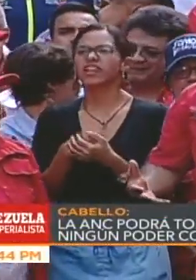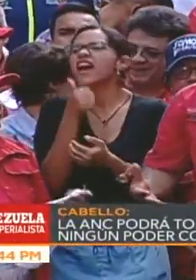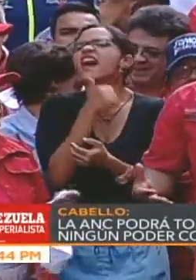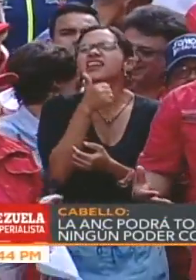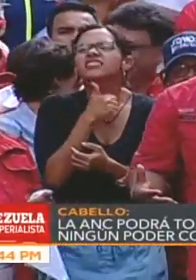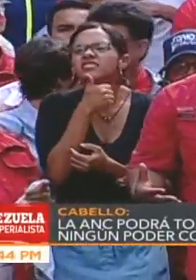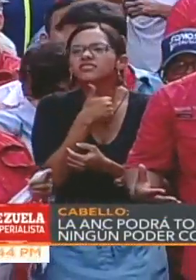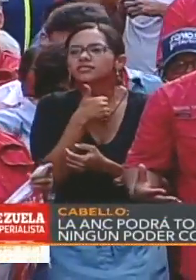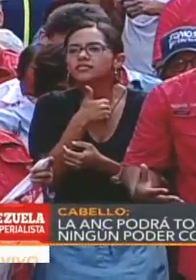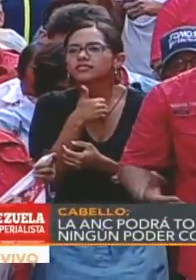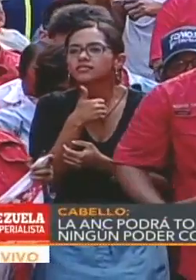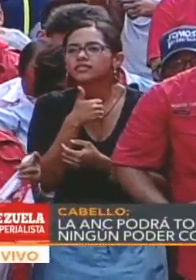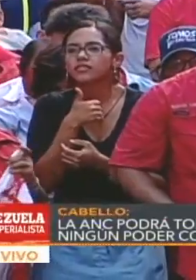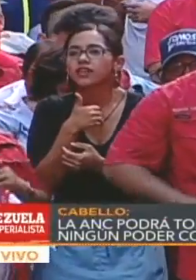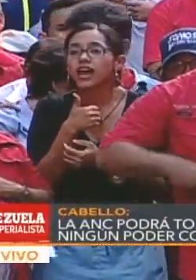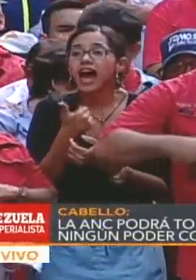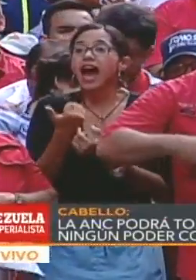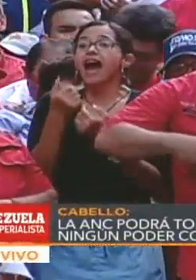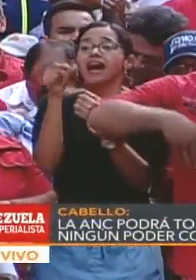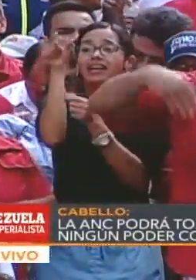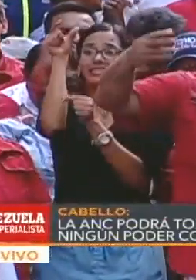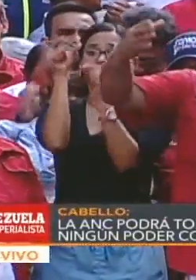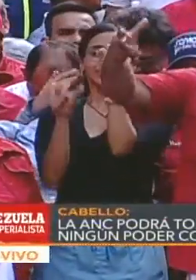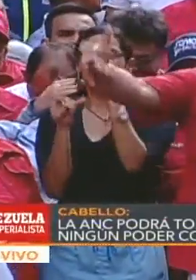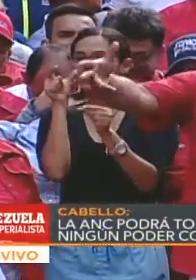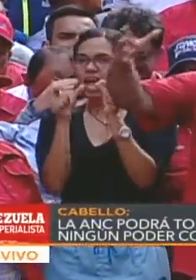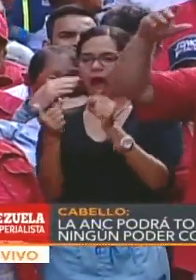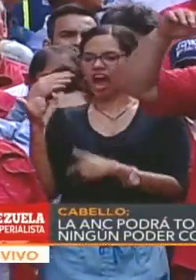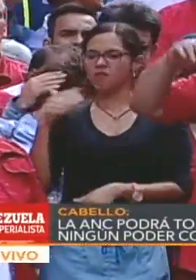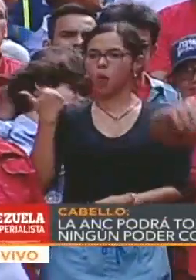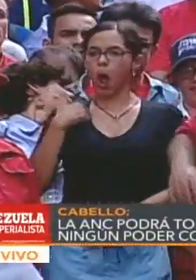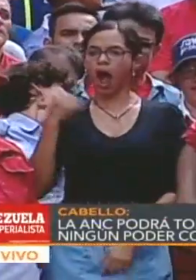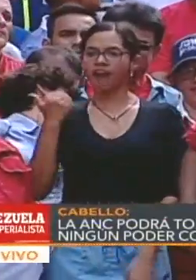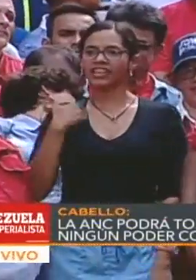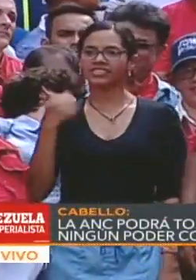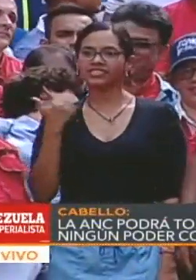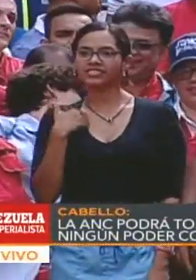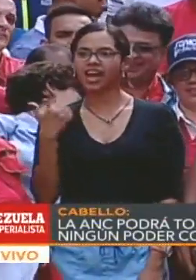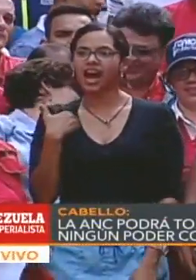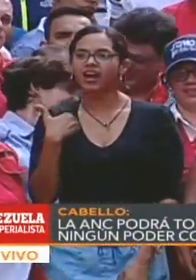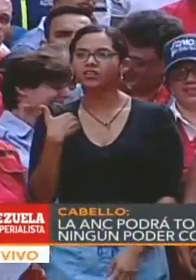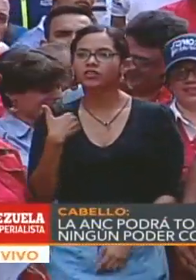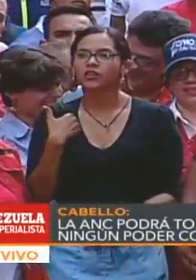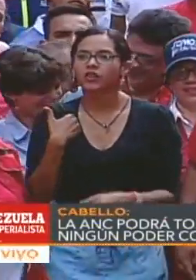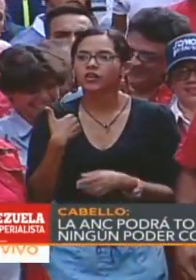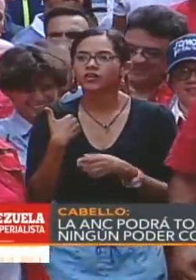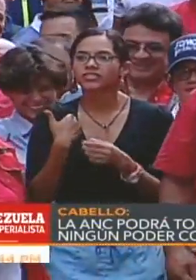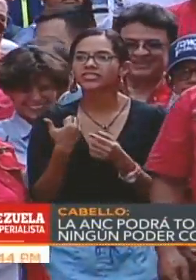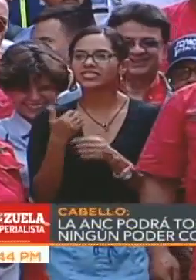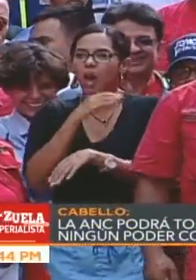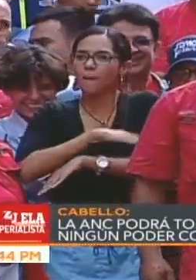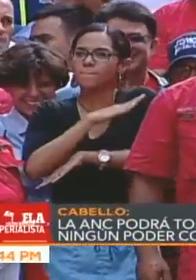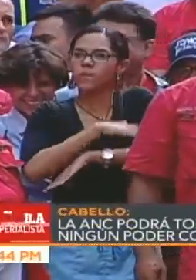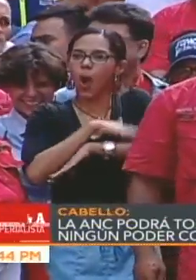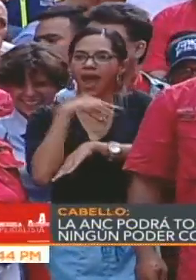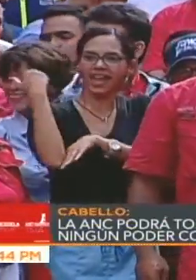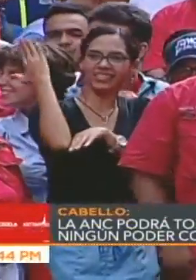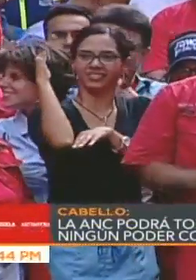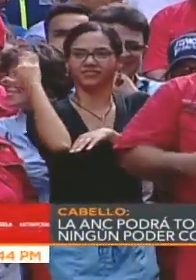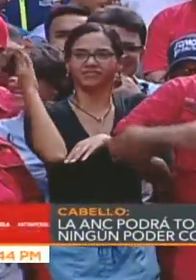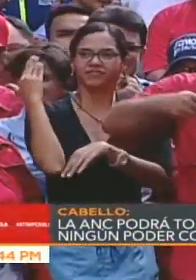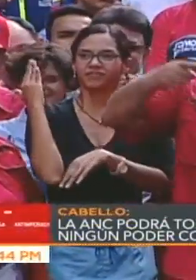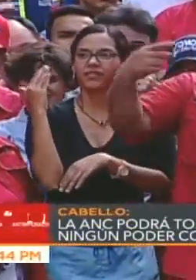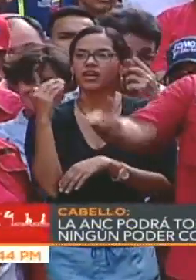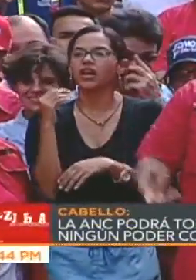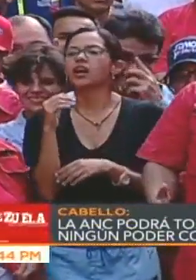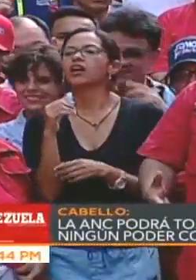¿A quién? A los que se han aprovechado de los cargos donde están.